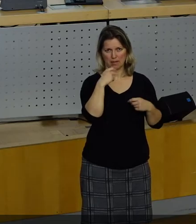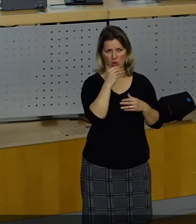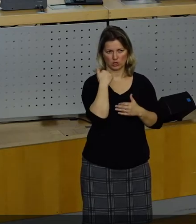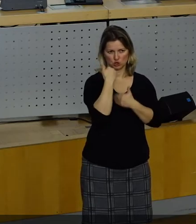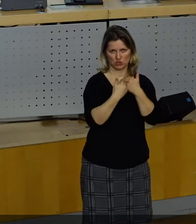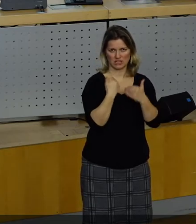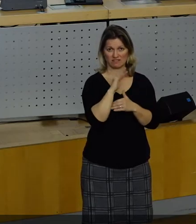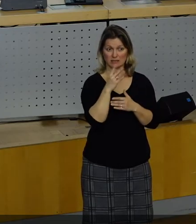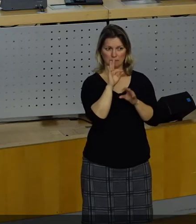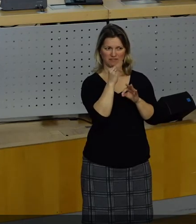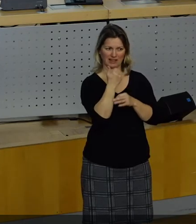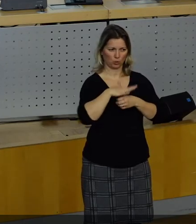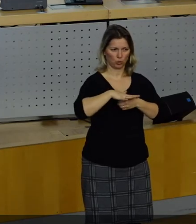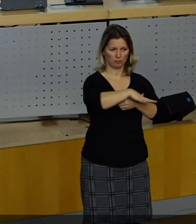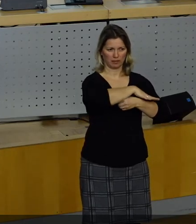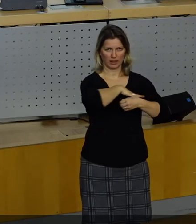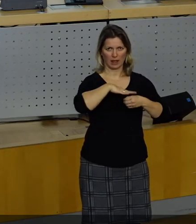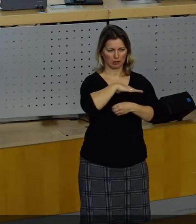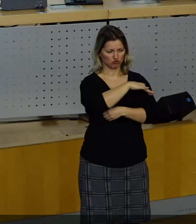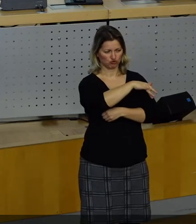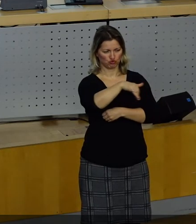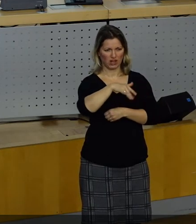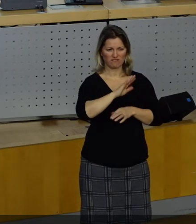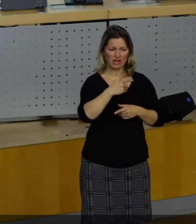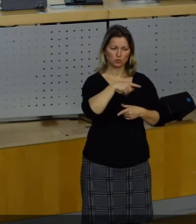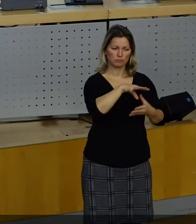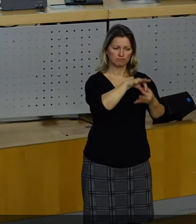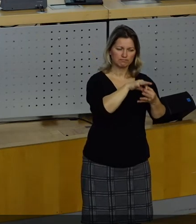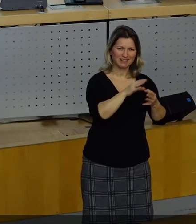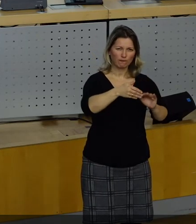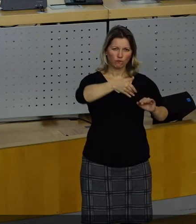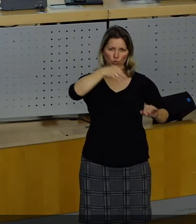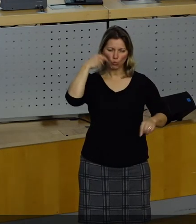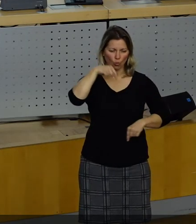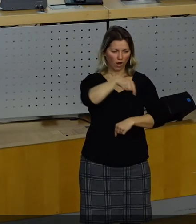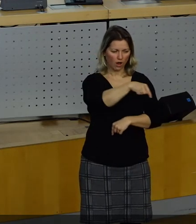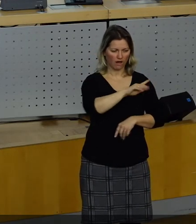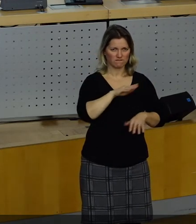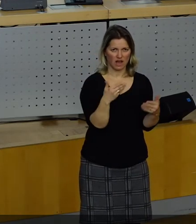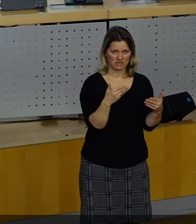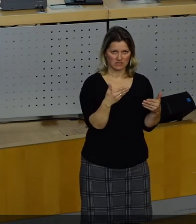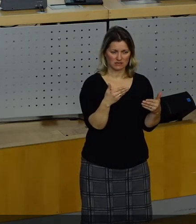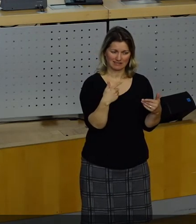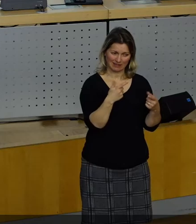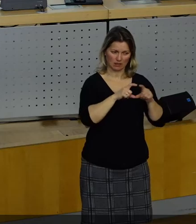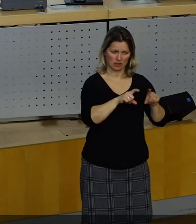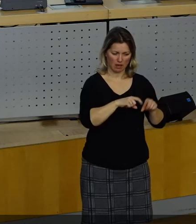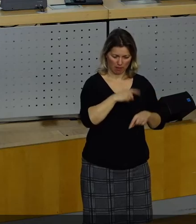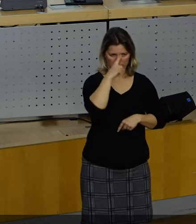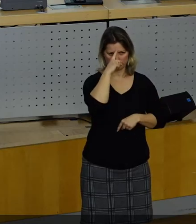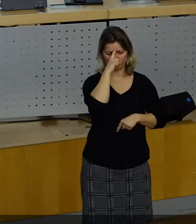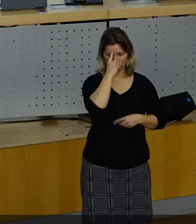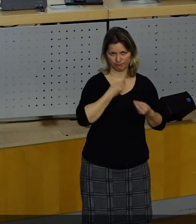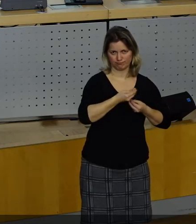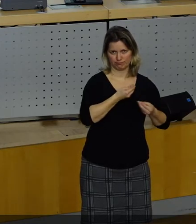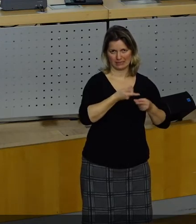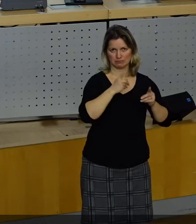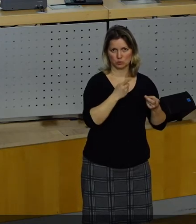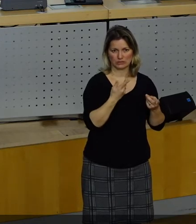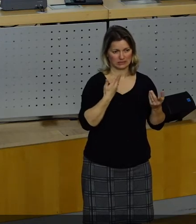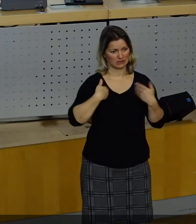was ist gerade hier in der Umgebung? Und was war hier früher? Und sich damit auseinanderzusetzen, ich glaube, das ist das, was wir auch Investoren auch